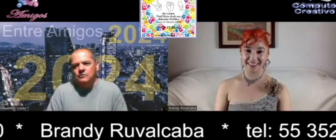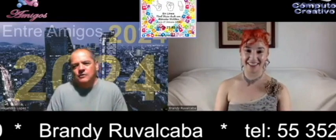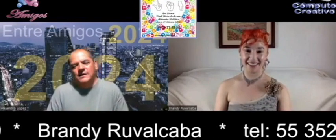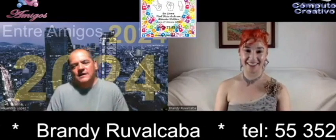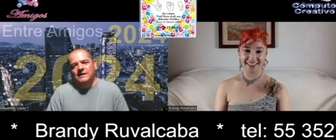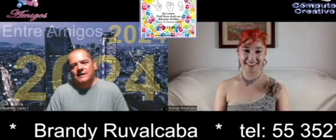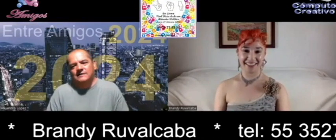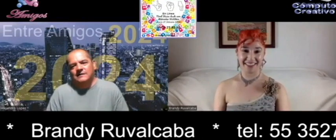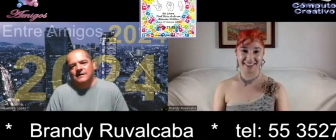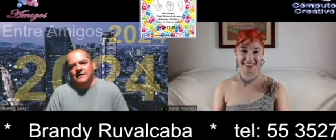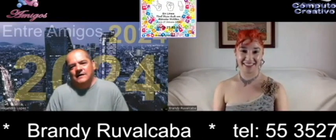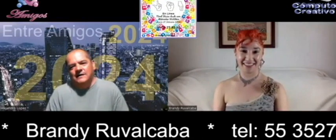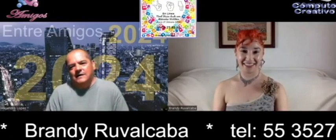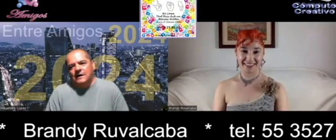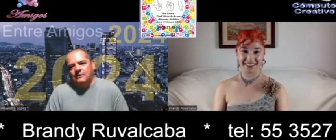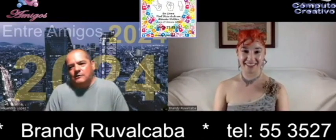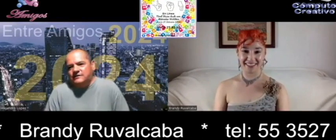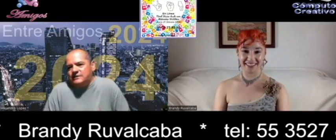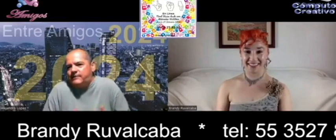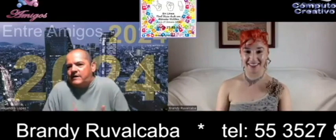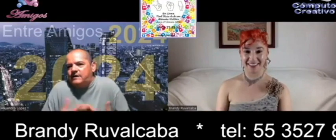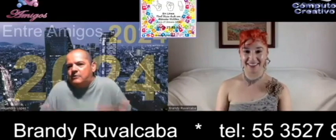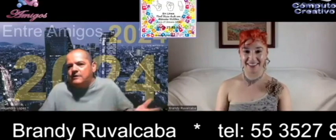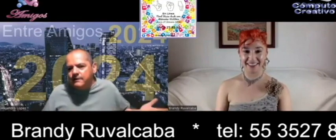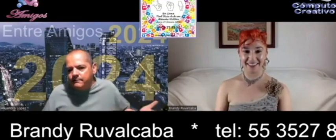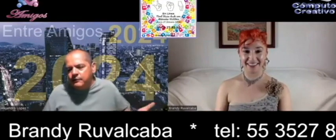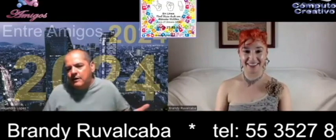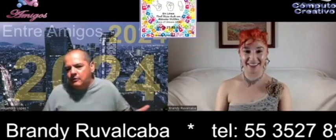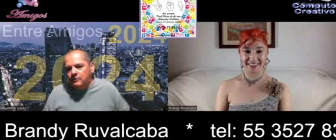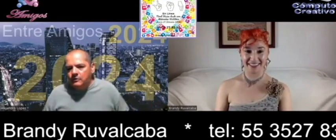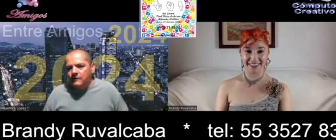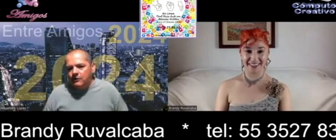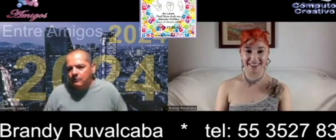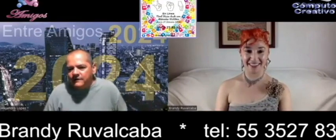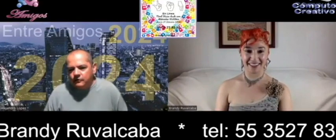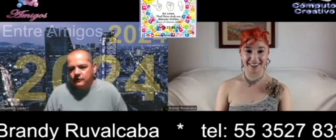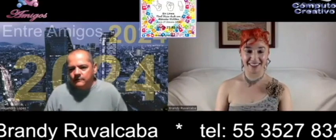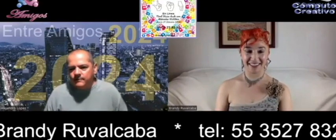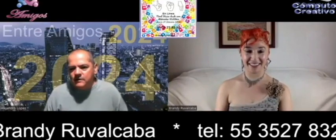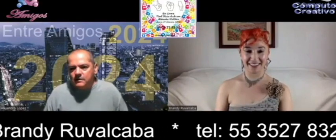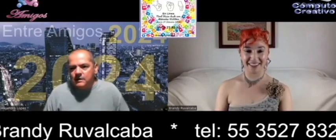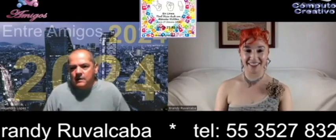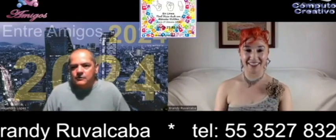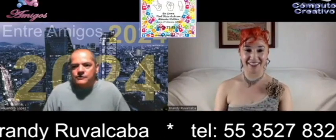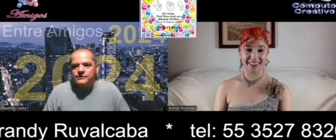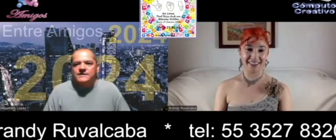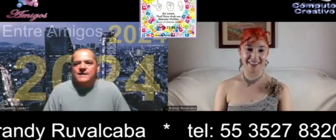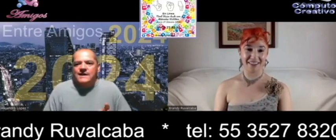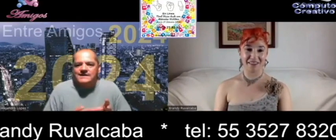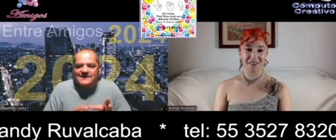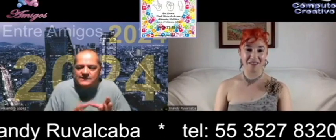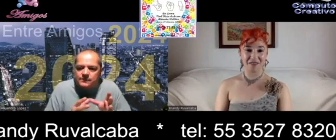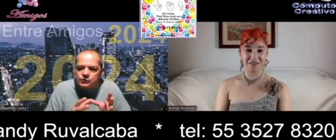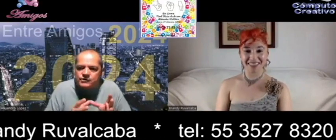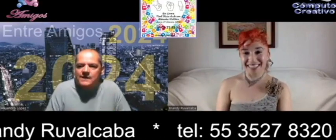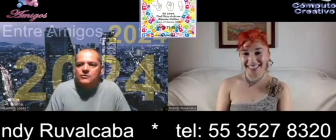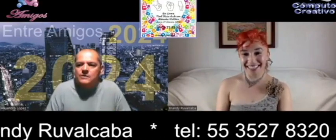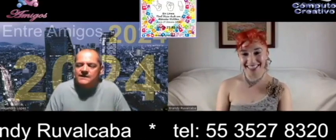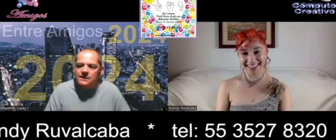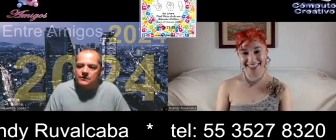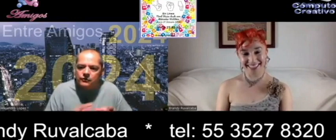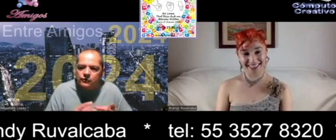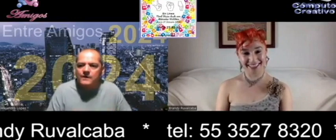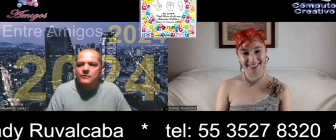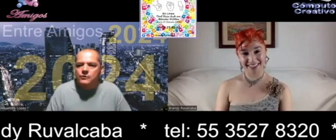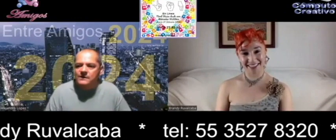algo, como que sería, a lo mejor estás perdiendo el tiempo a lo menso, ¿no? Entonces, es estar buscando